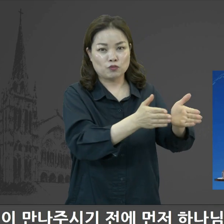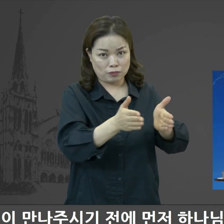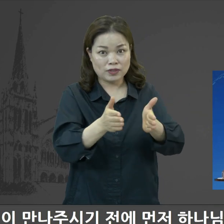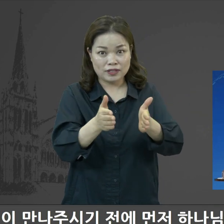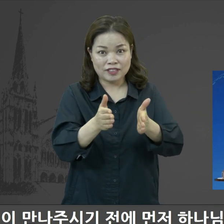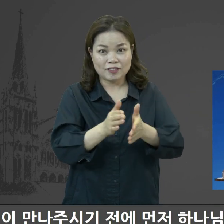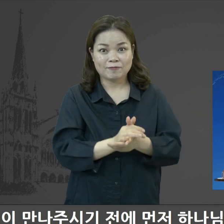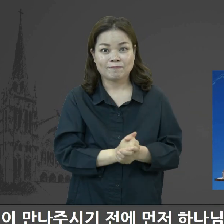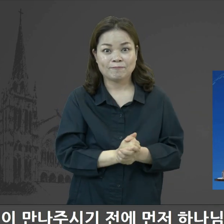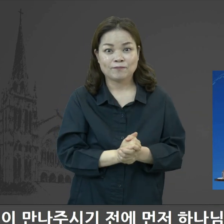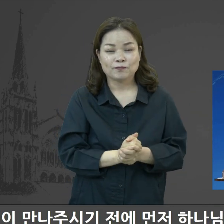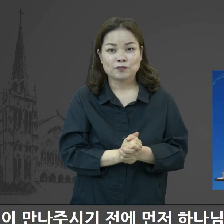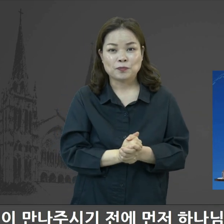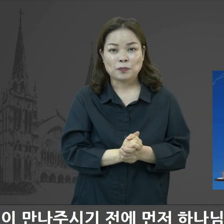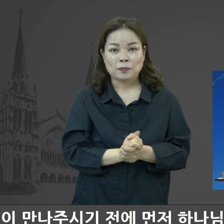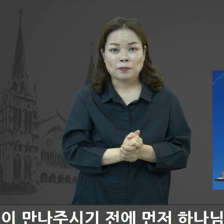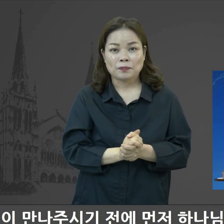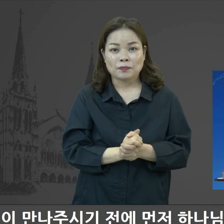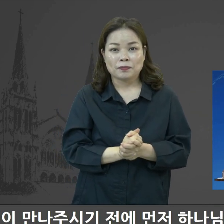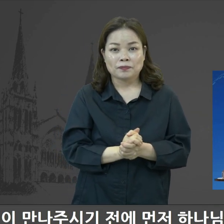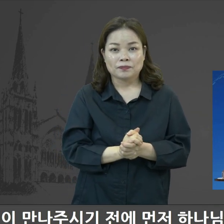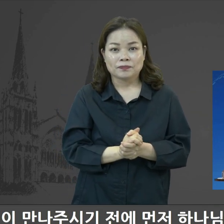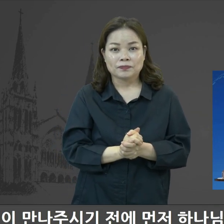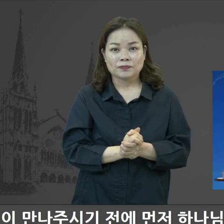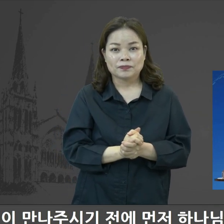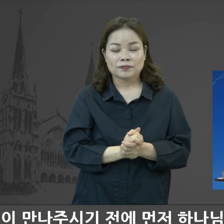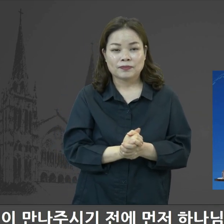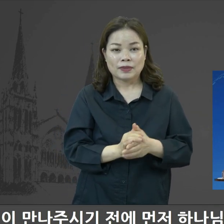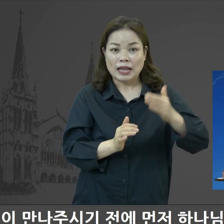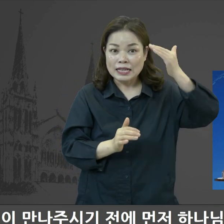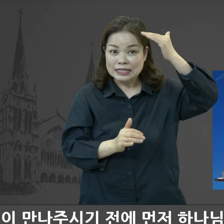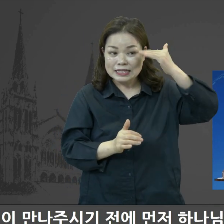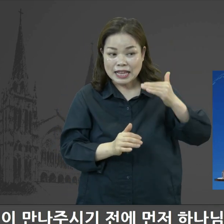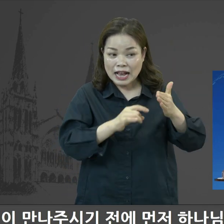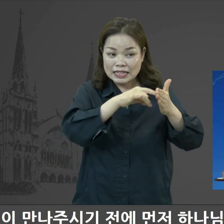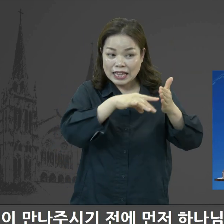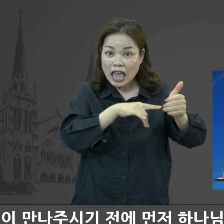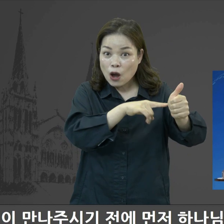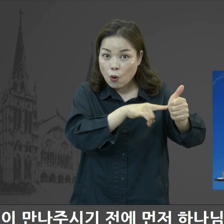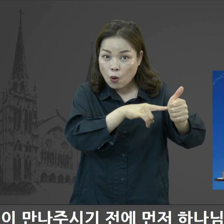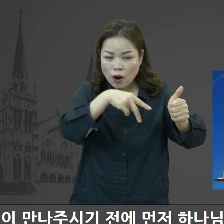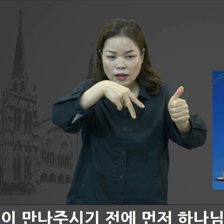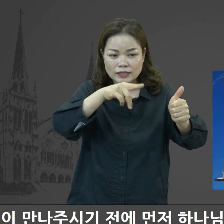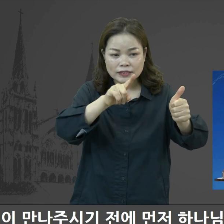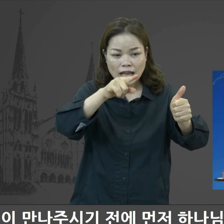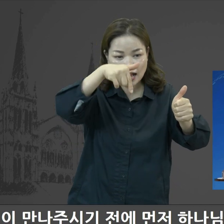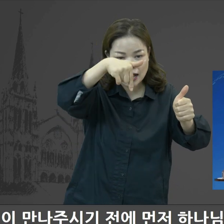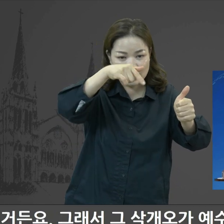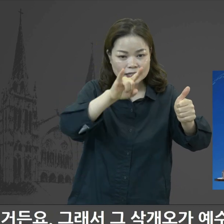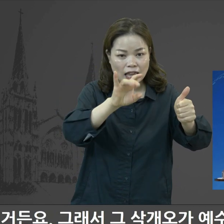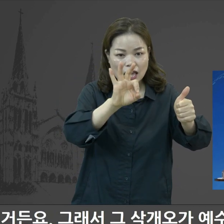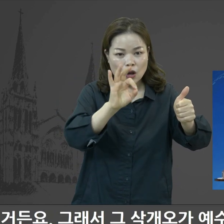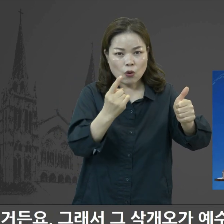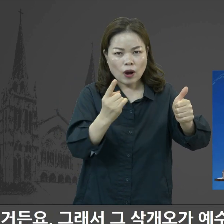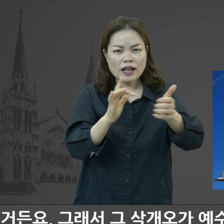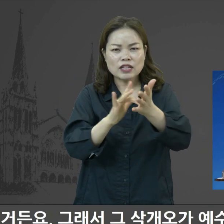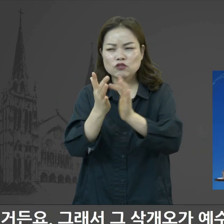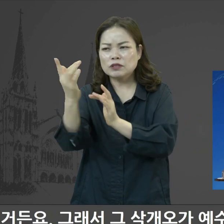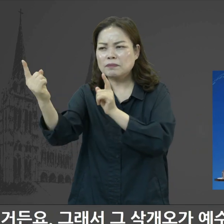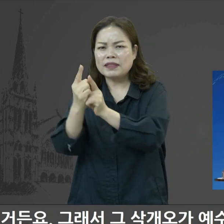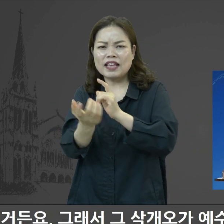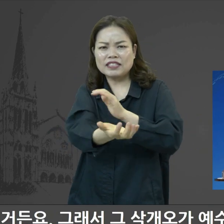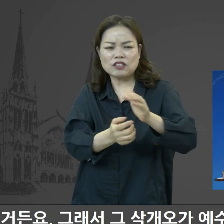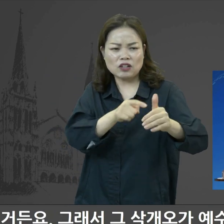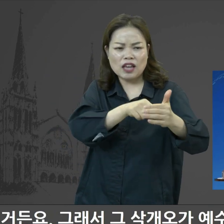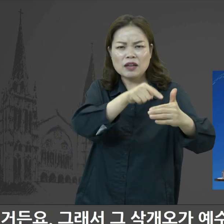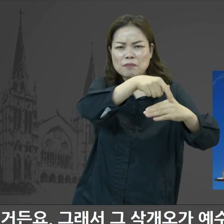준비시키시거든요. 그래서 그 삭개오가 예수님을 만나기 전에 항상 그 사람의